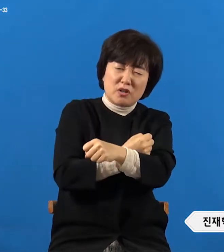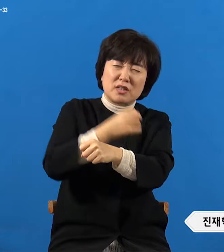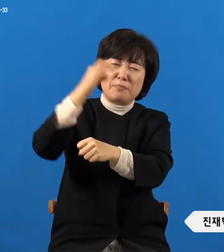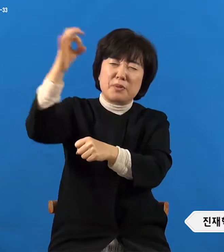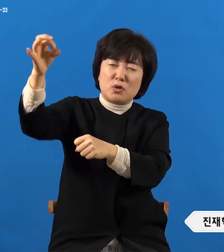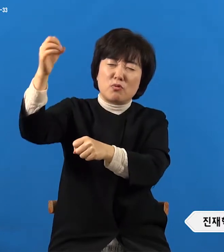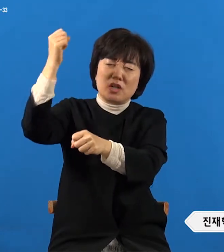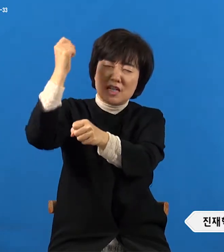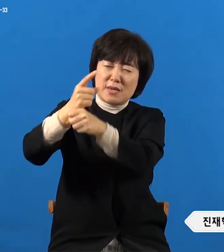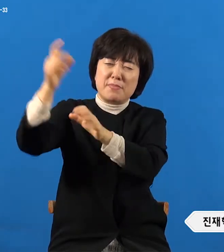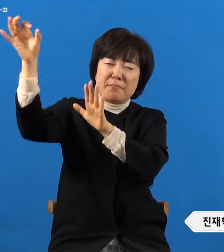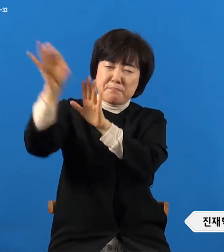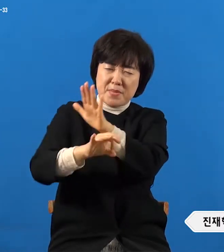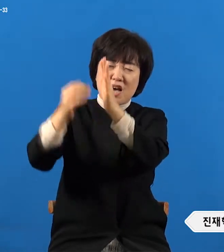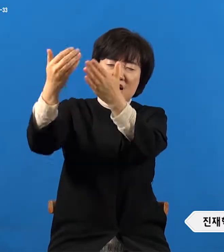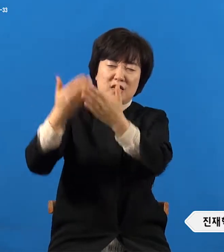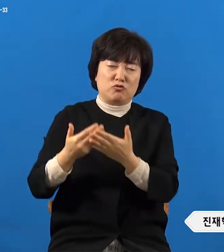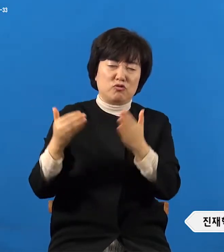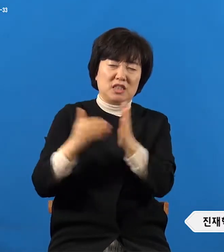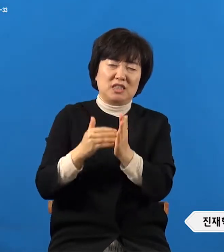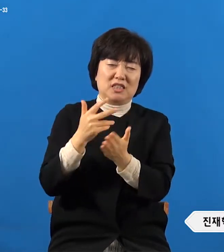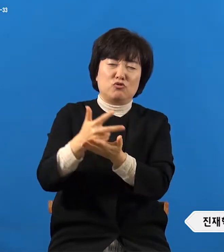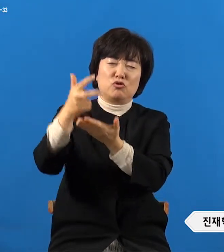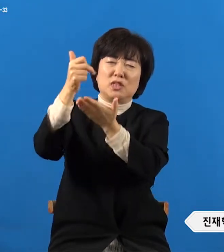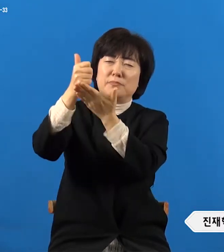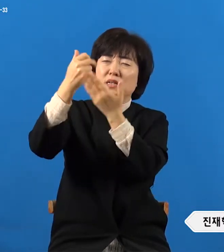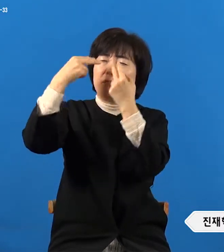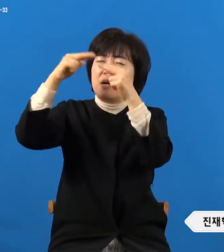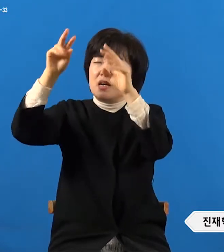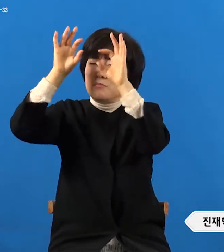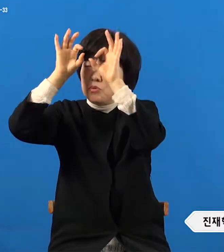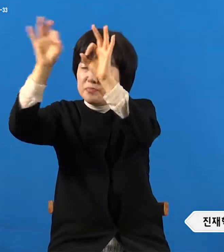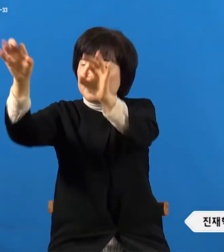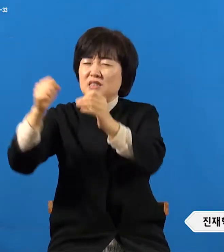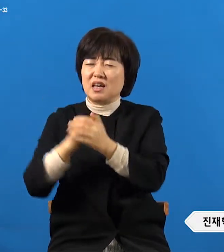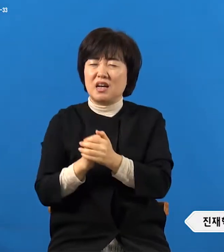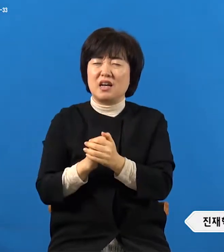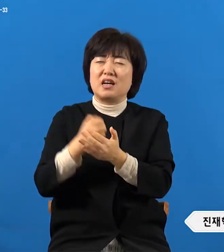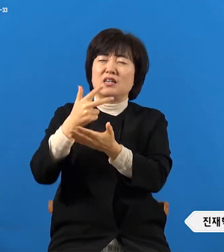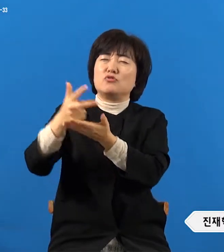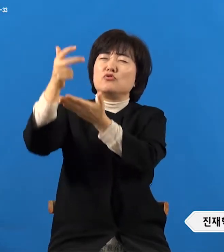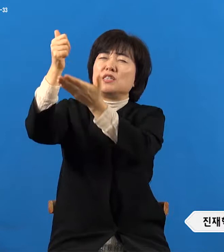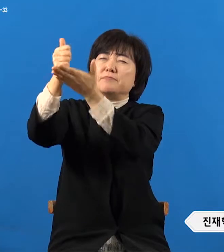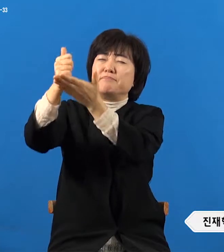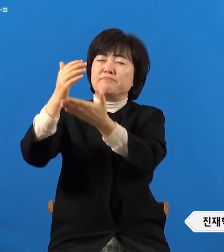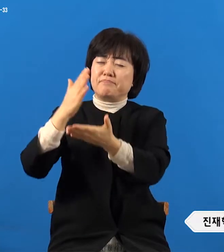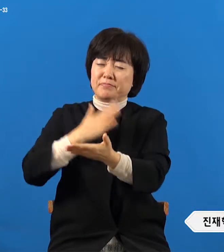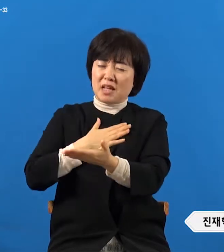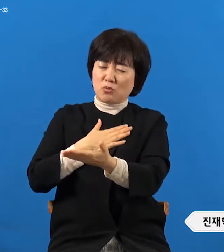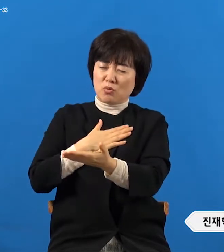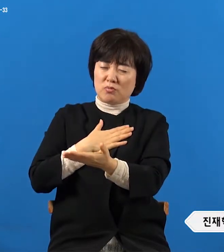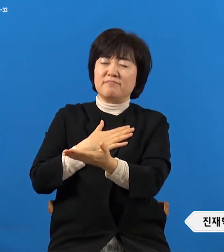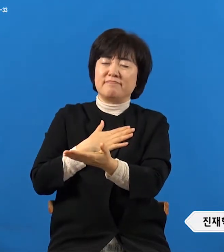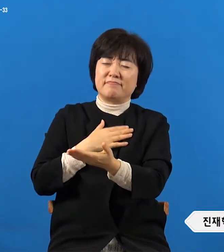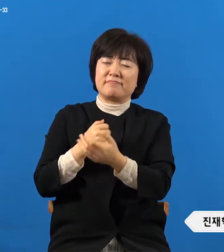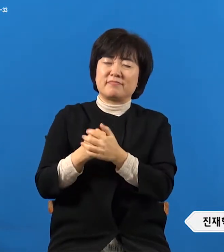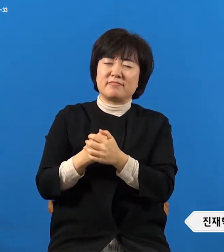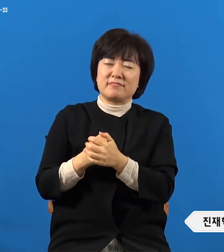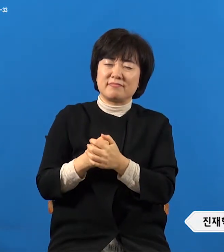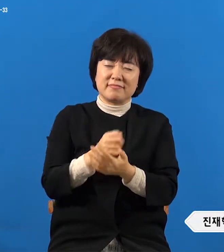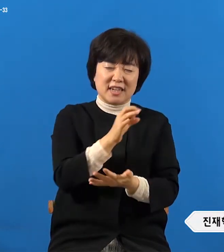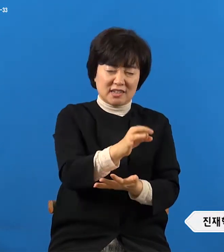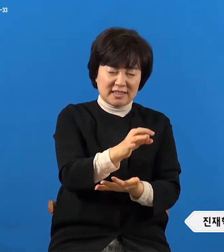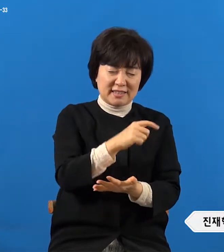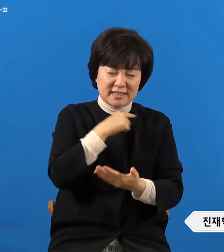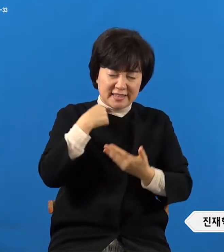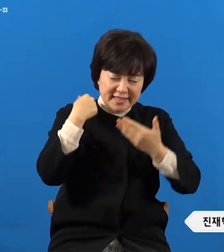먼저 지불하신 우리 주님을 봅니다. 그래서 주님을 위해 대가를 거절하지 아니하고 주님,